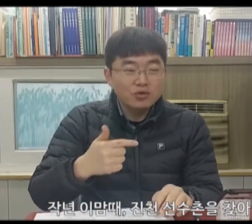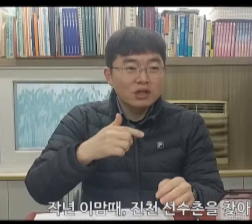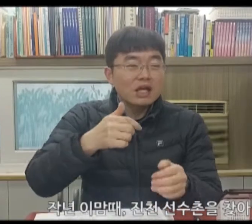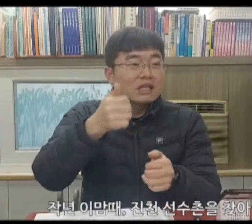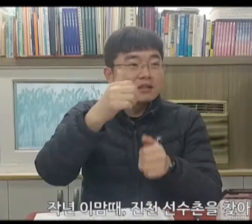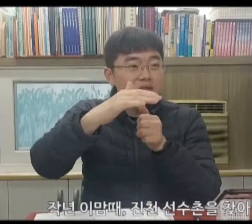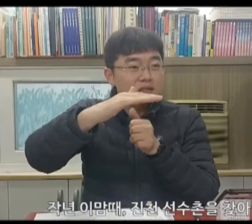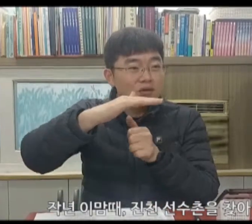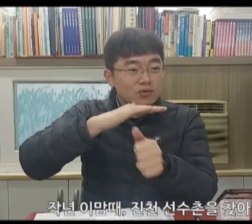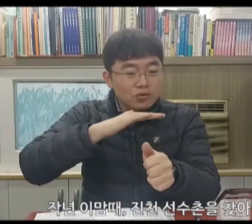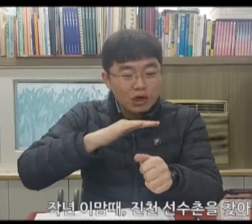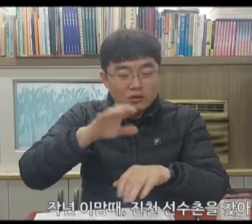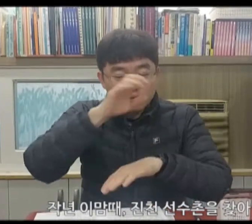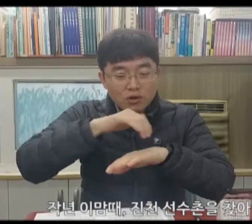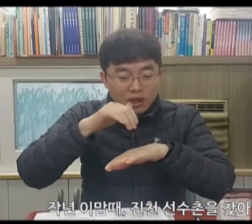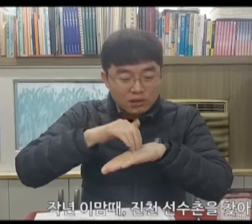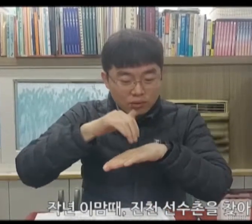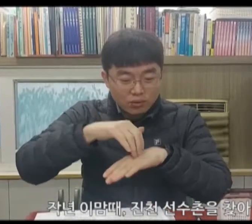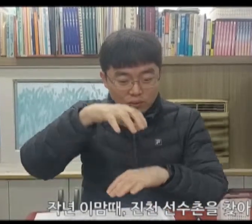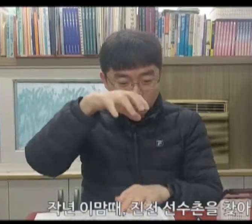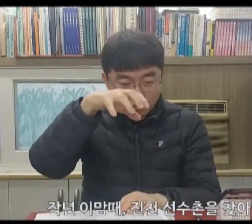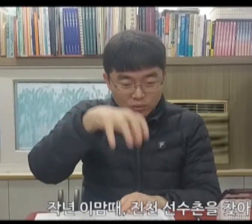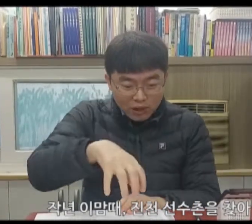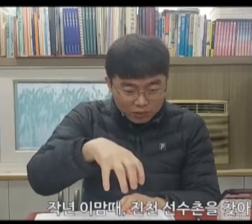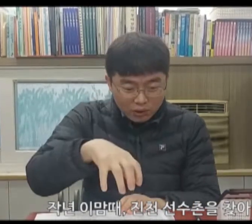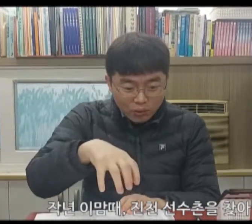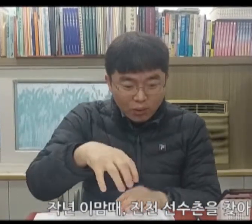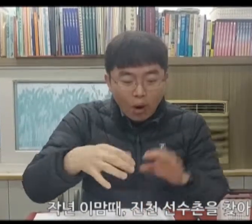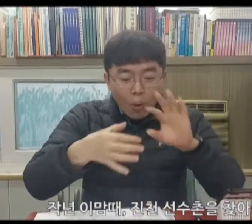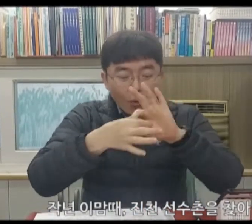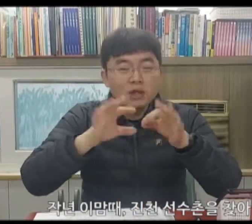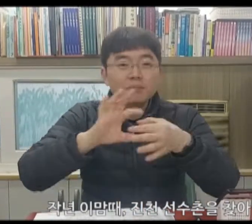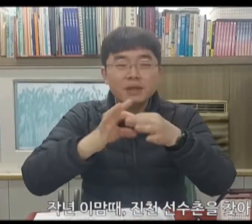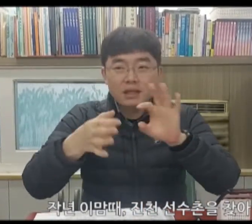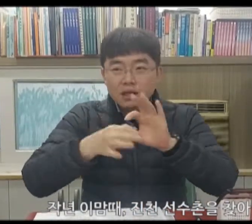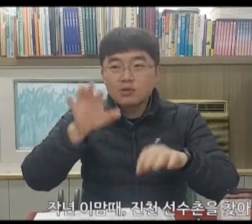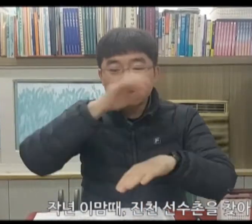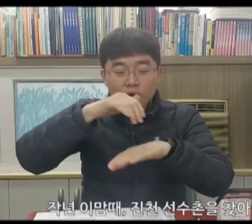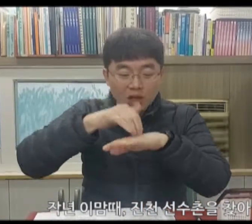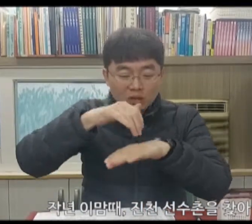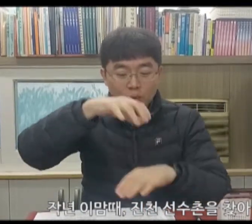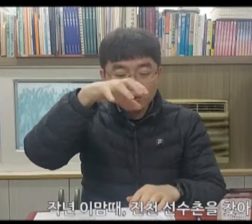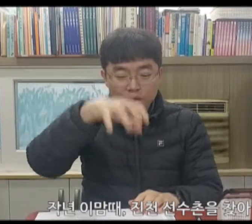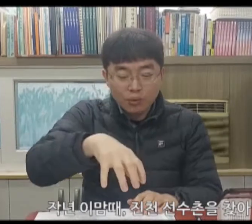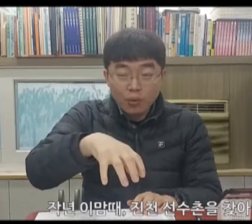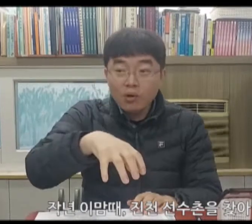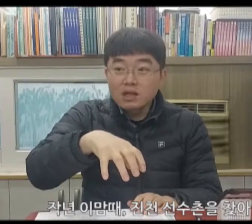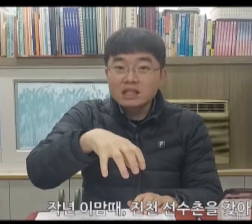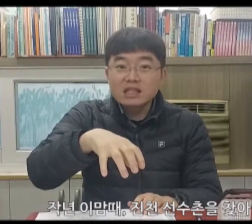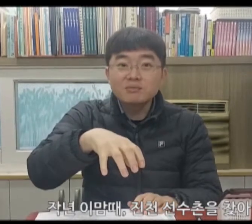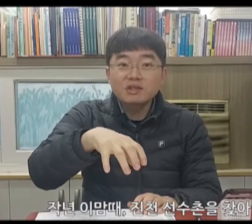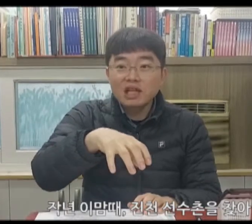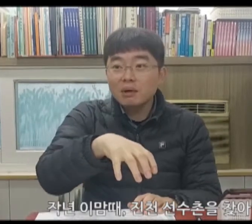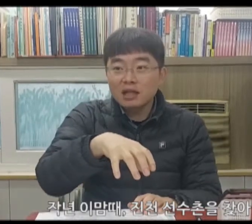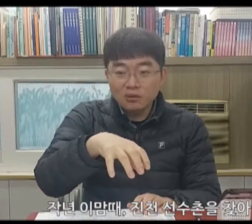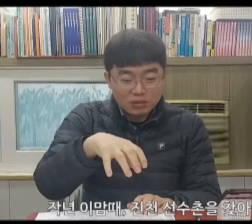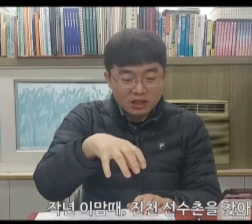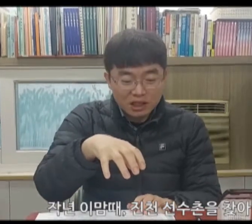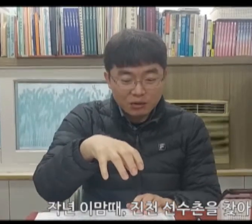선수촌이 선수하는 훈련하는 곳 해도 되고, 올림픽 훈련하는 곳 해도 그 의미를 담아내는 곳이기 때문에